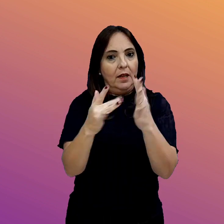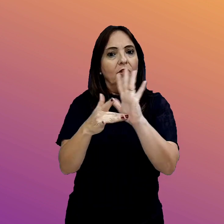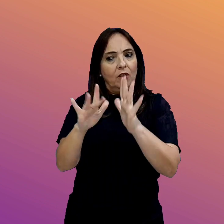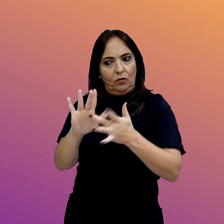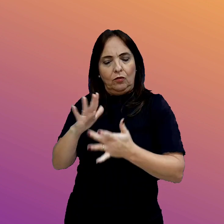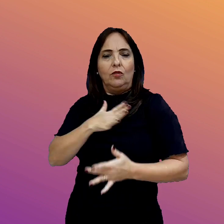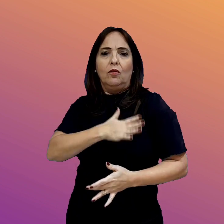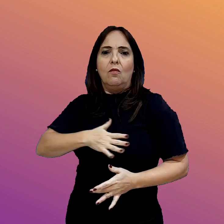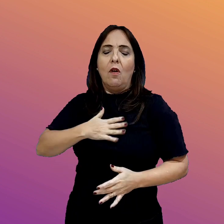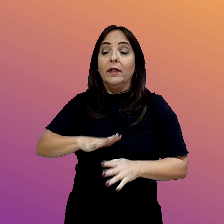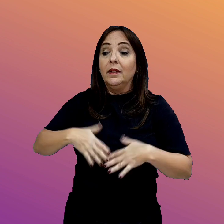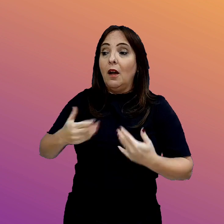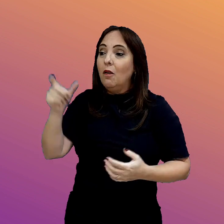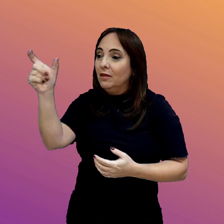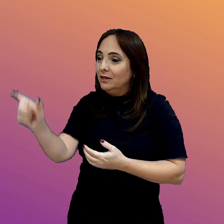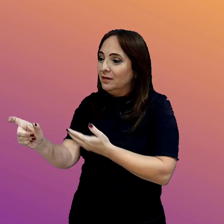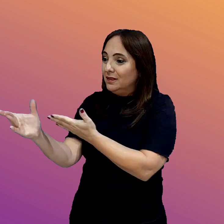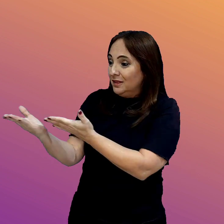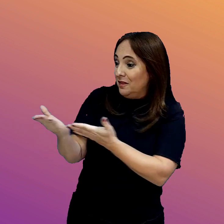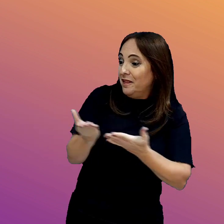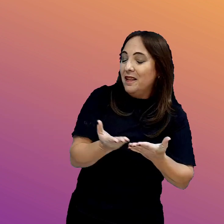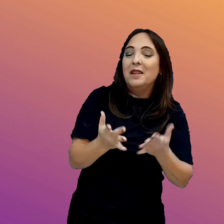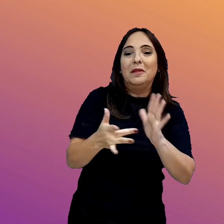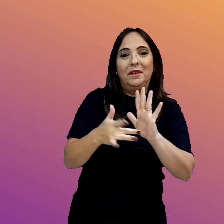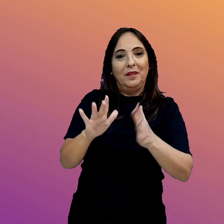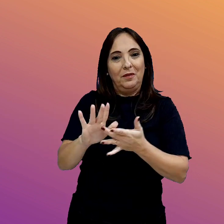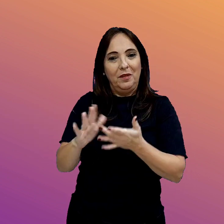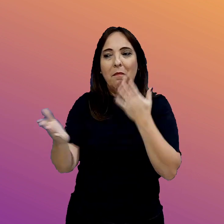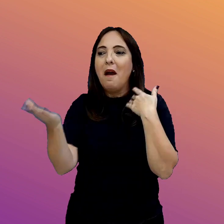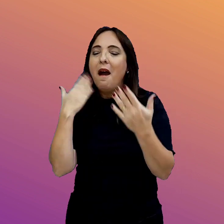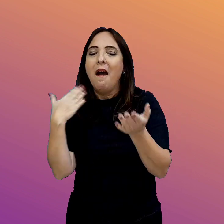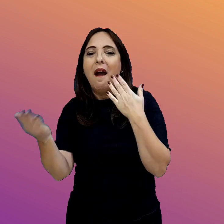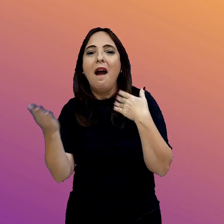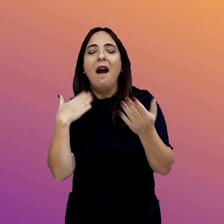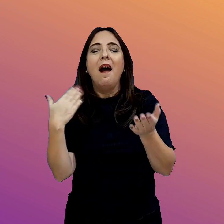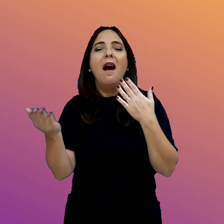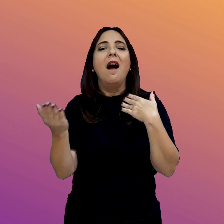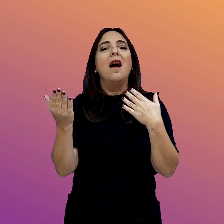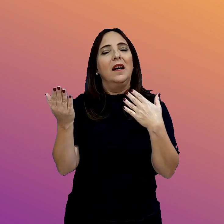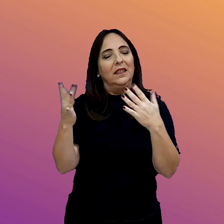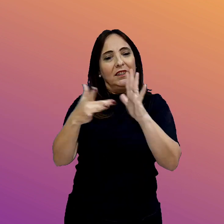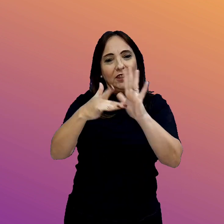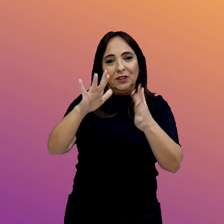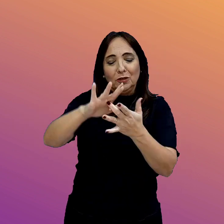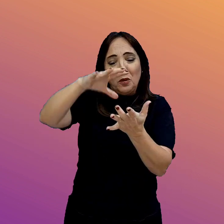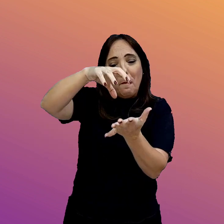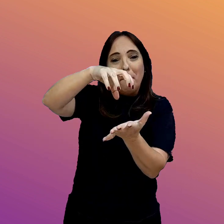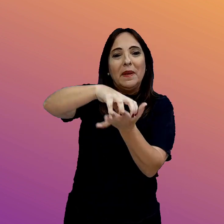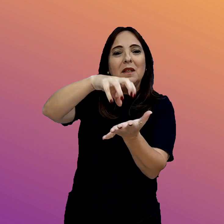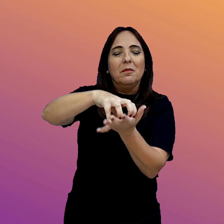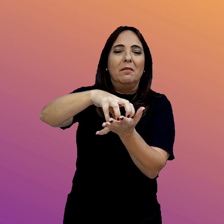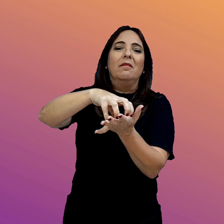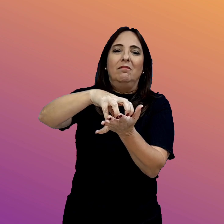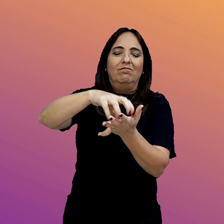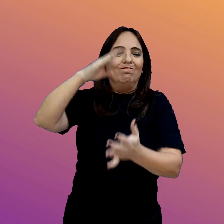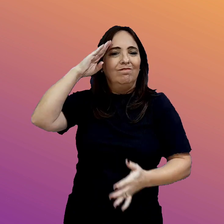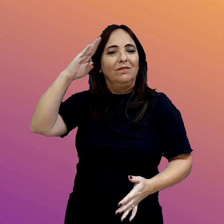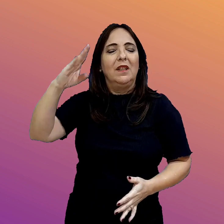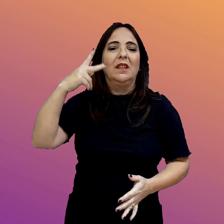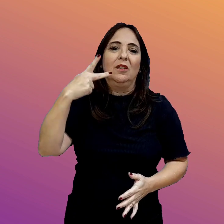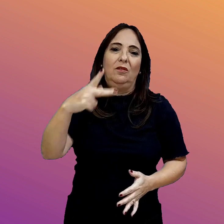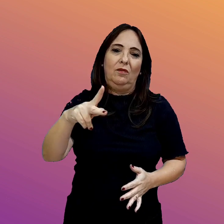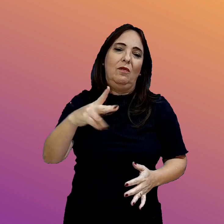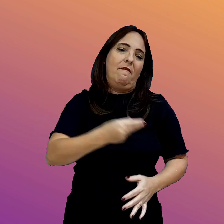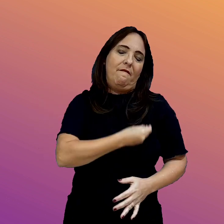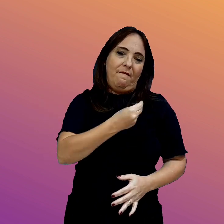Então, chame ele para conversar, né? Que Jesus seja o centro da sua vida, do seu lar e da sua família.